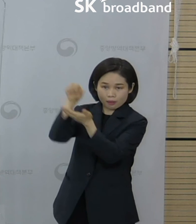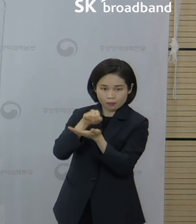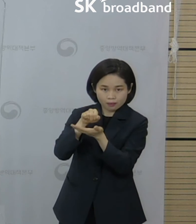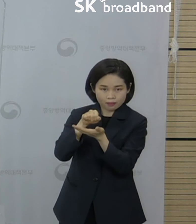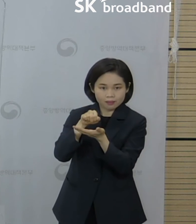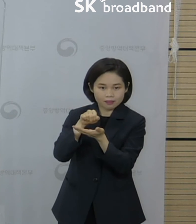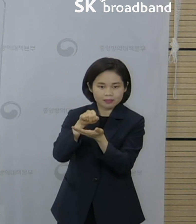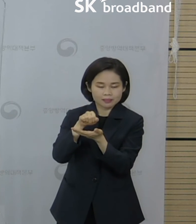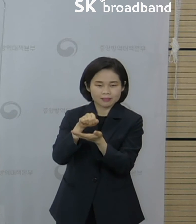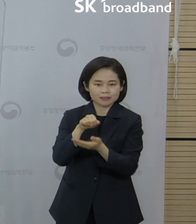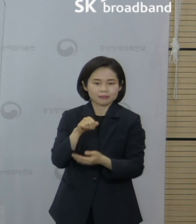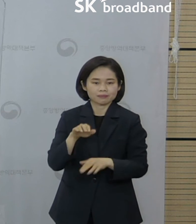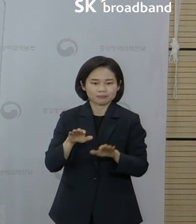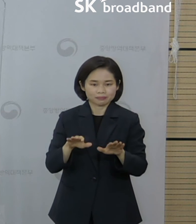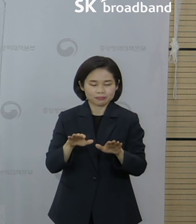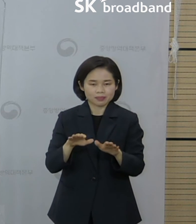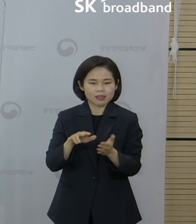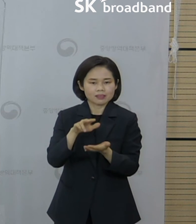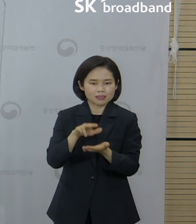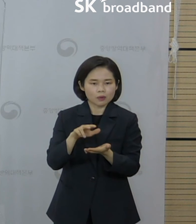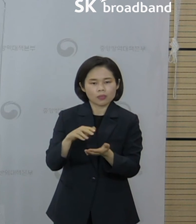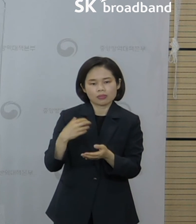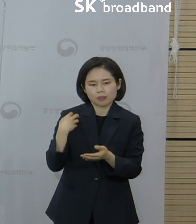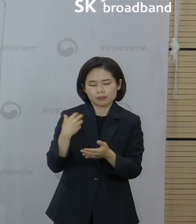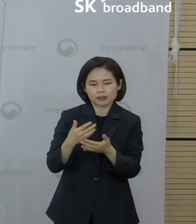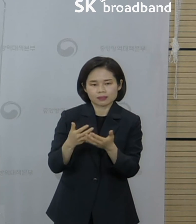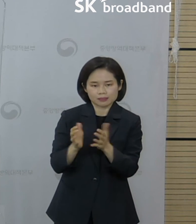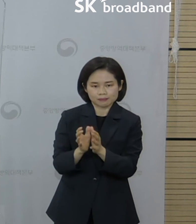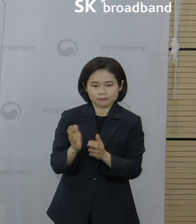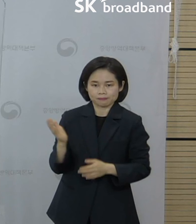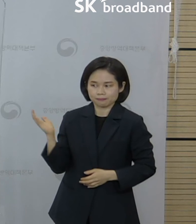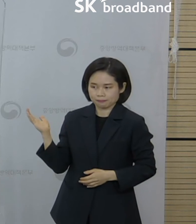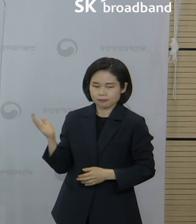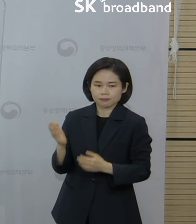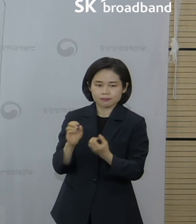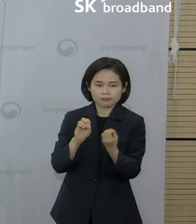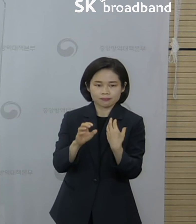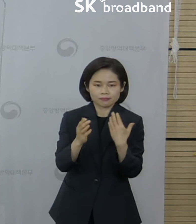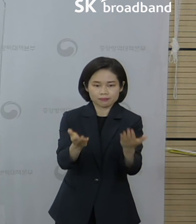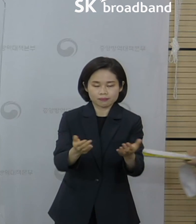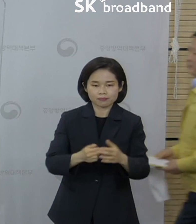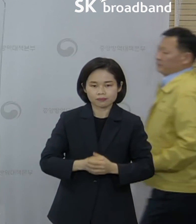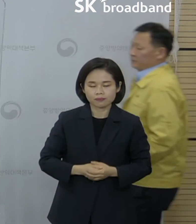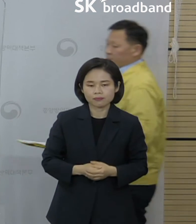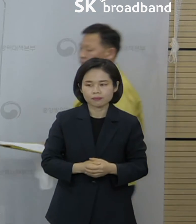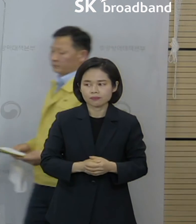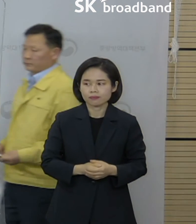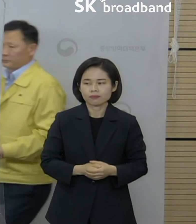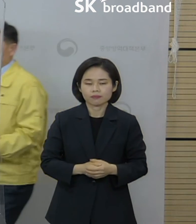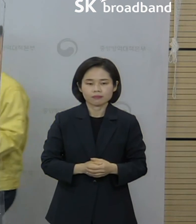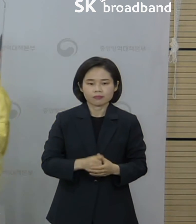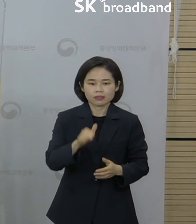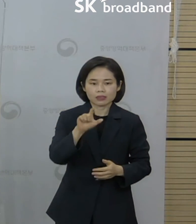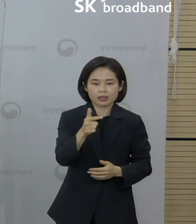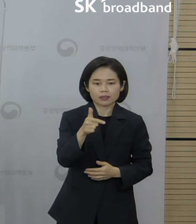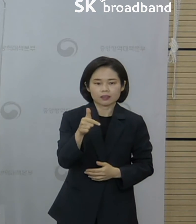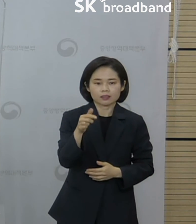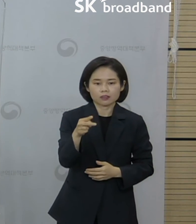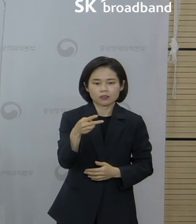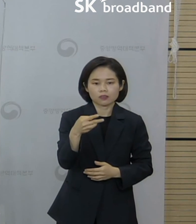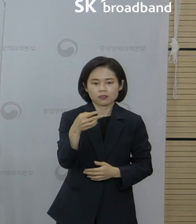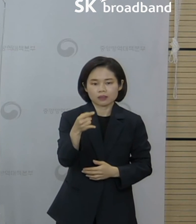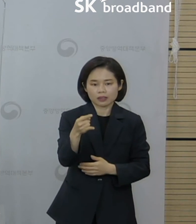이 부분은 복지부에서도 자료를 준비하고 있는 것으로는 알고 있습니다. 한겨레 김지훈 기자님 질문 주신 내용